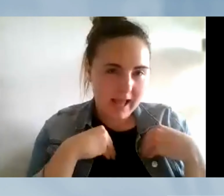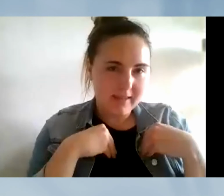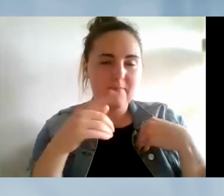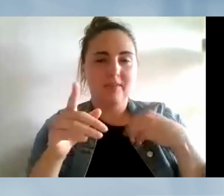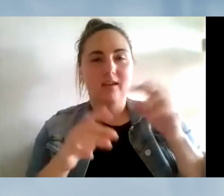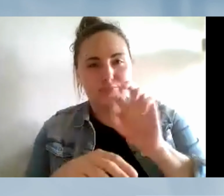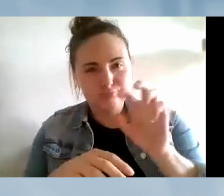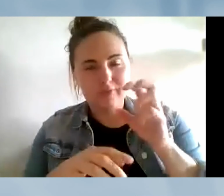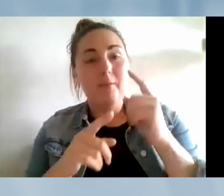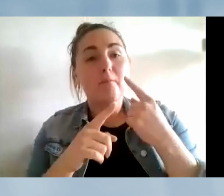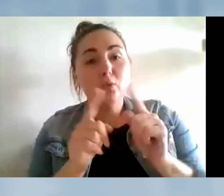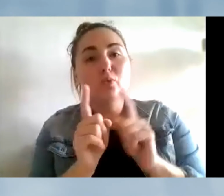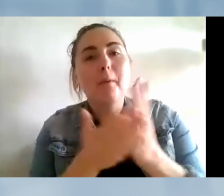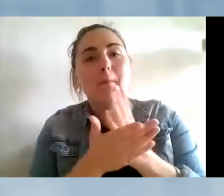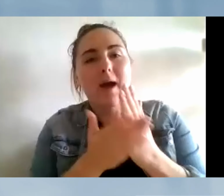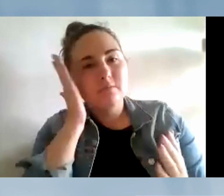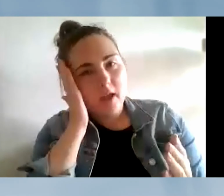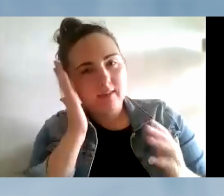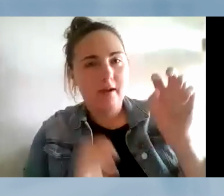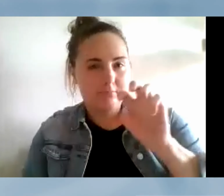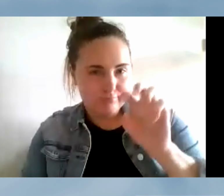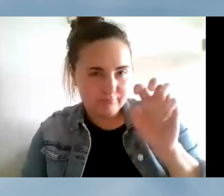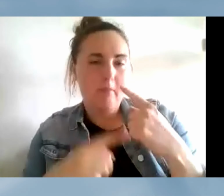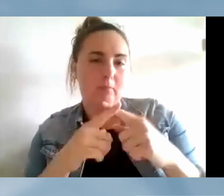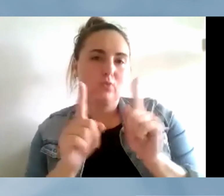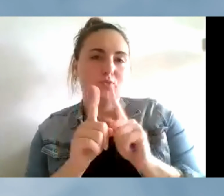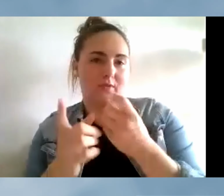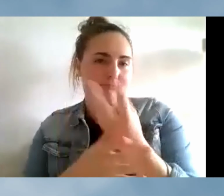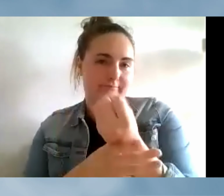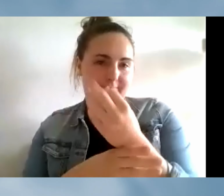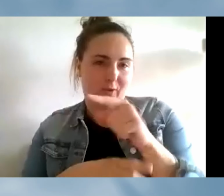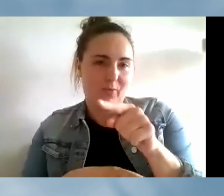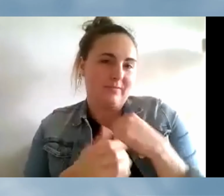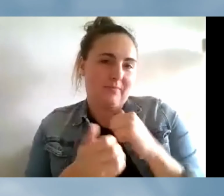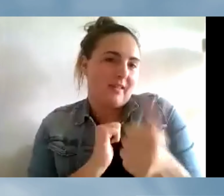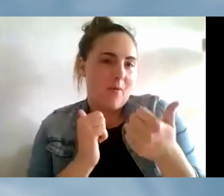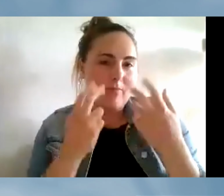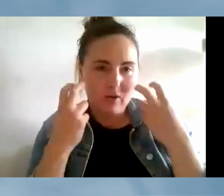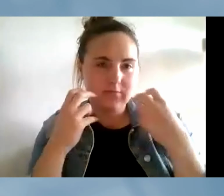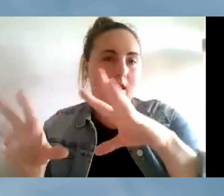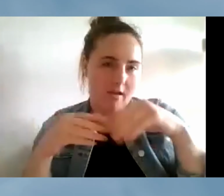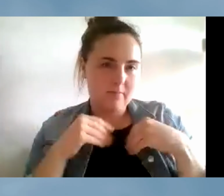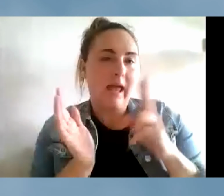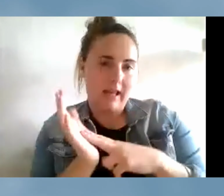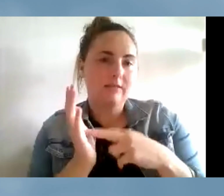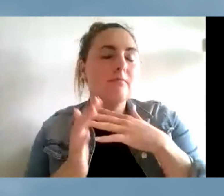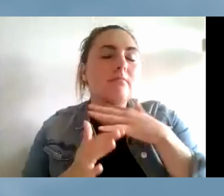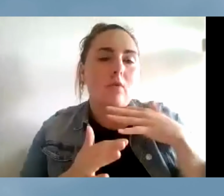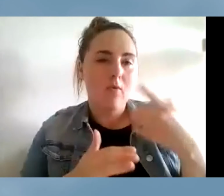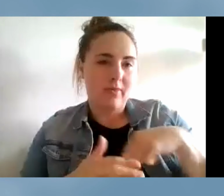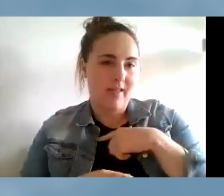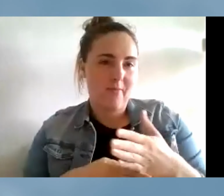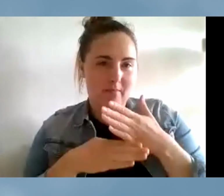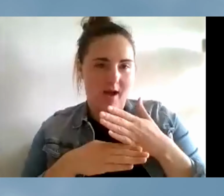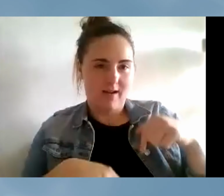lepo gospod Roman Demir predstavil. Poleg tega tudi med spanjem, ko spim, torej